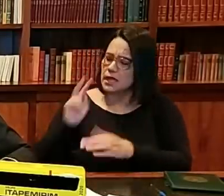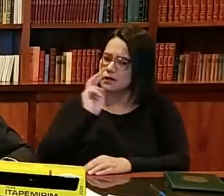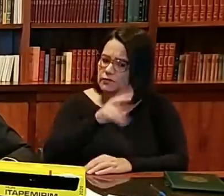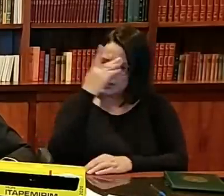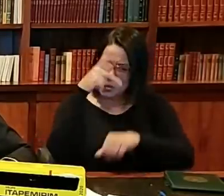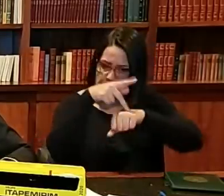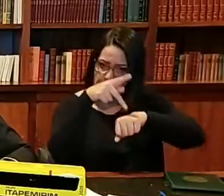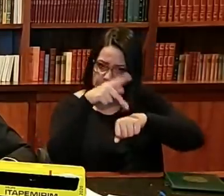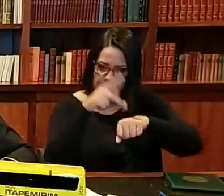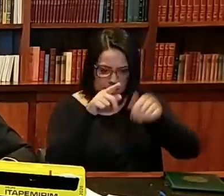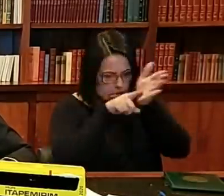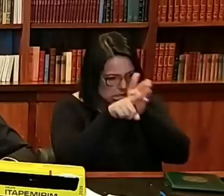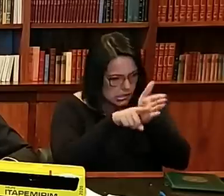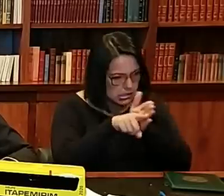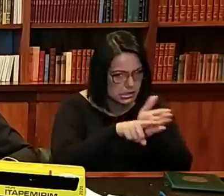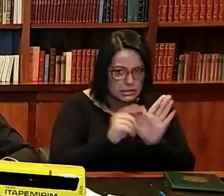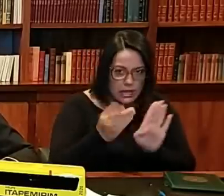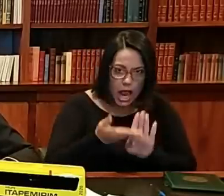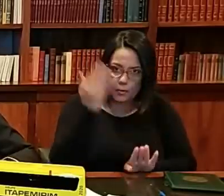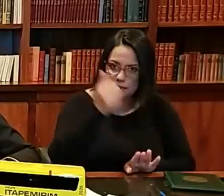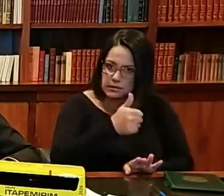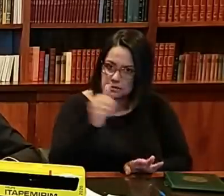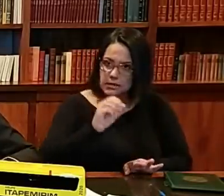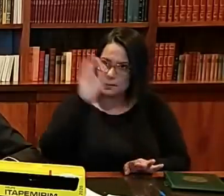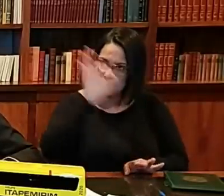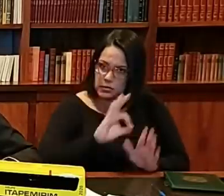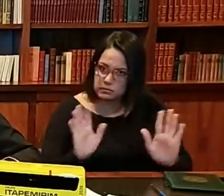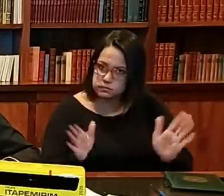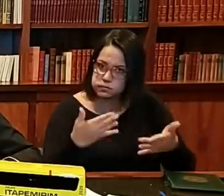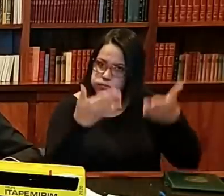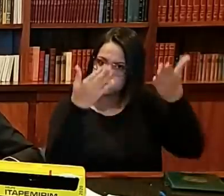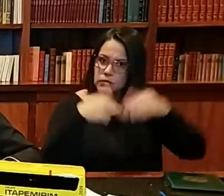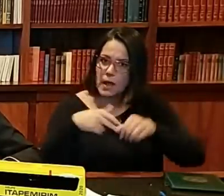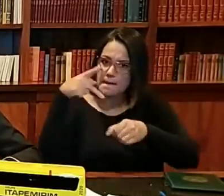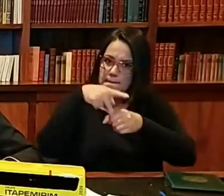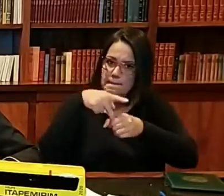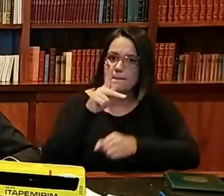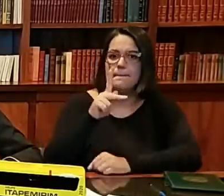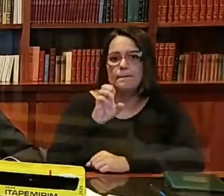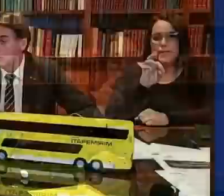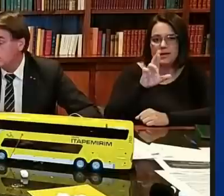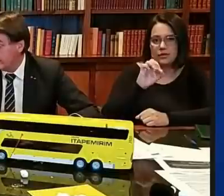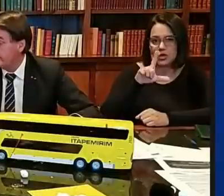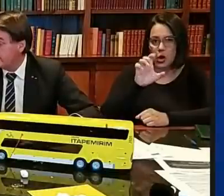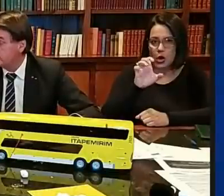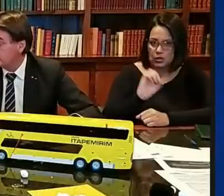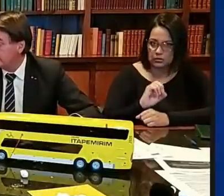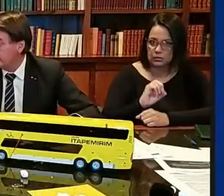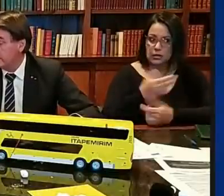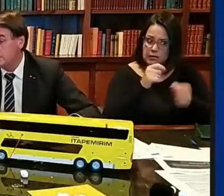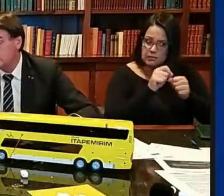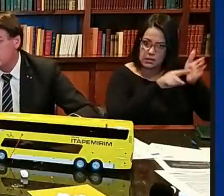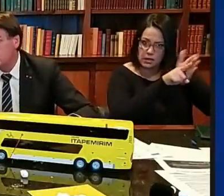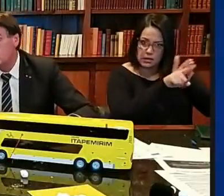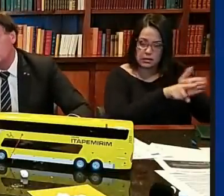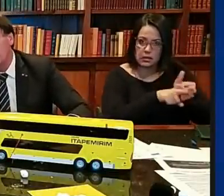extrai o petróleo, e poderia aumentar em 100% a produtividade, quase 100% a produtividade. De acordo com essa análise... Estamos de volta